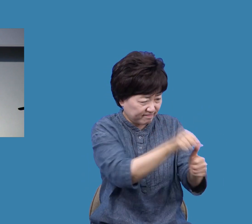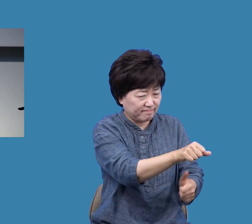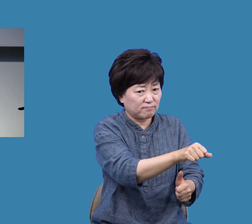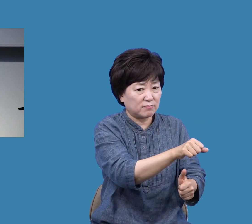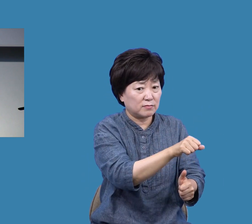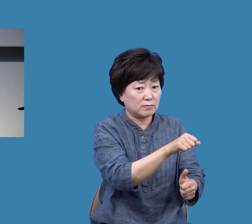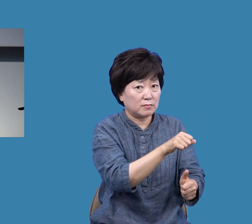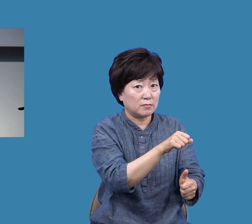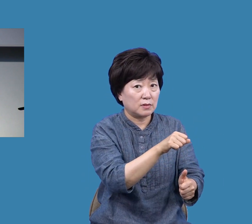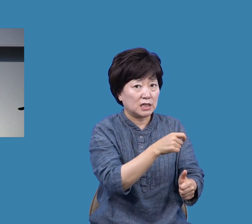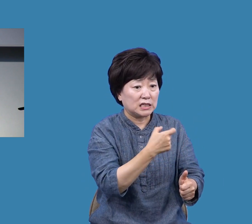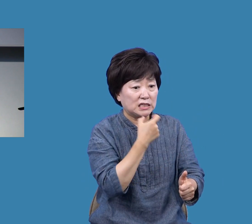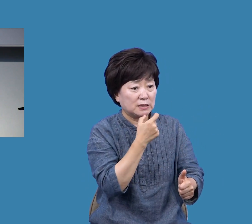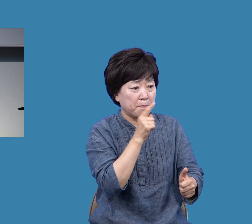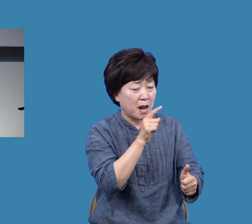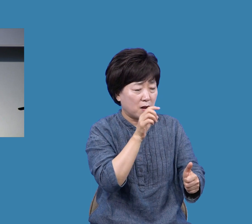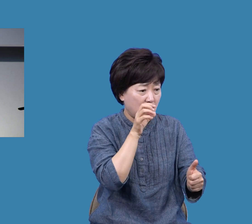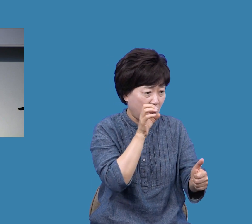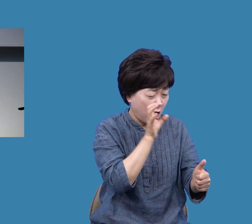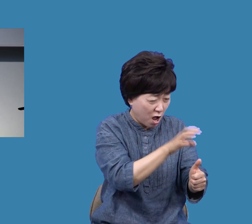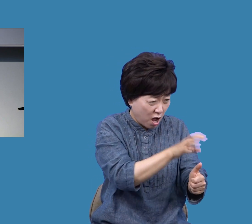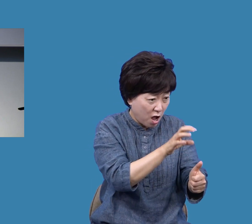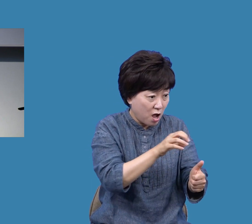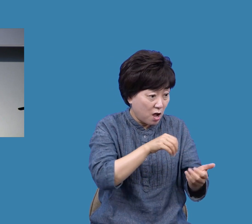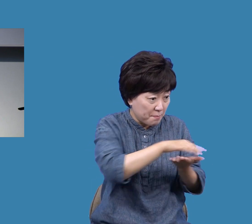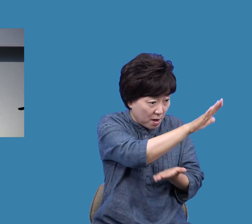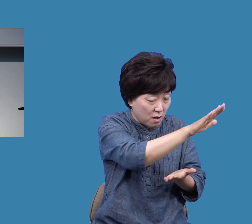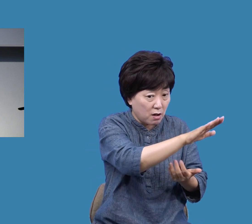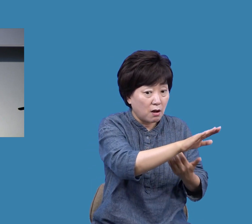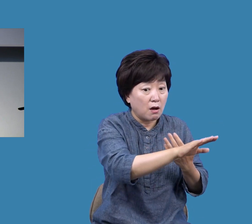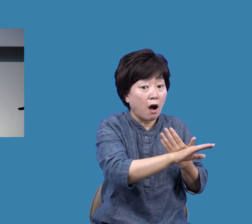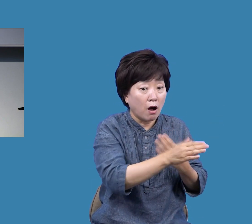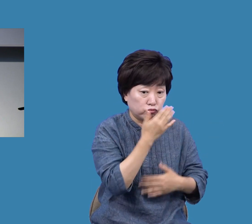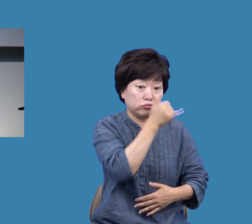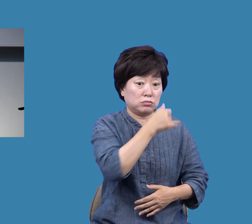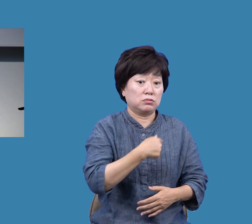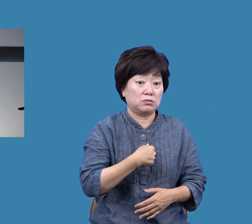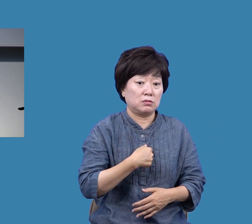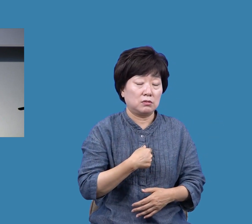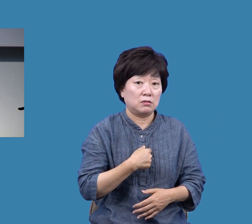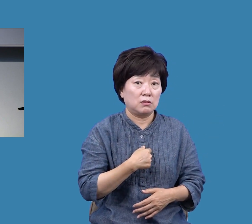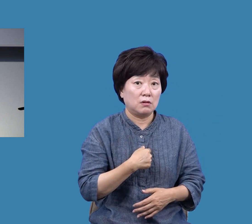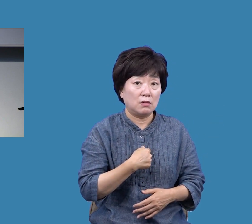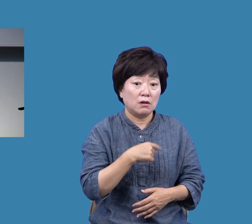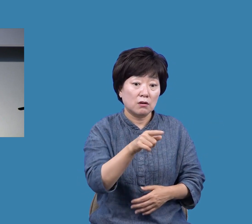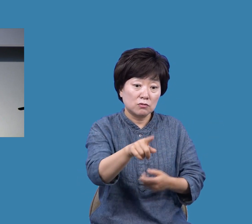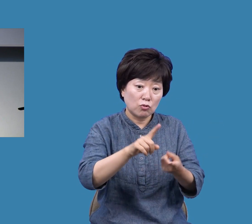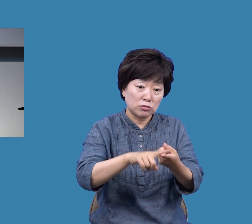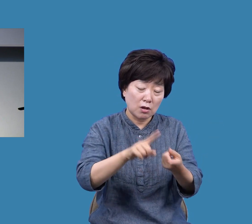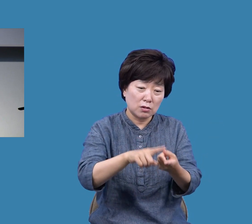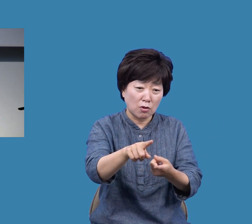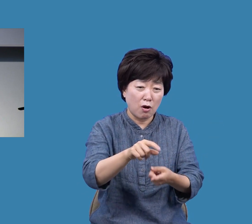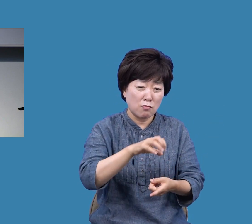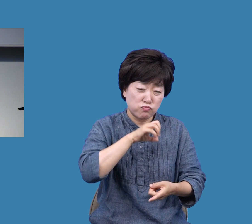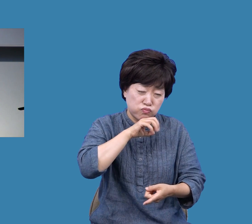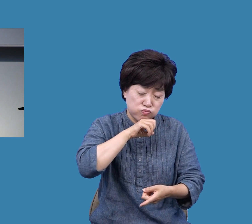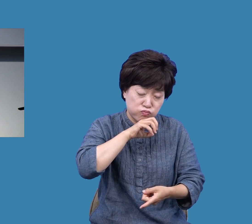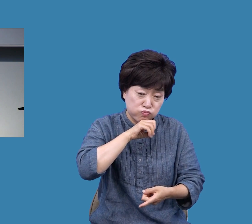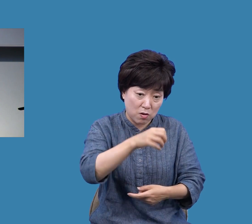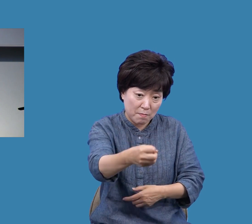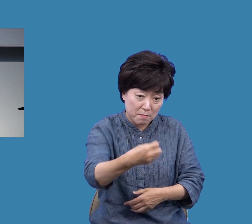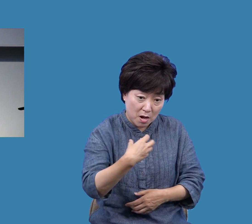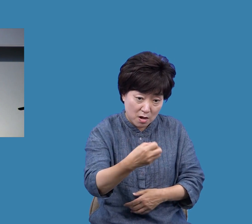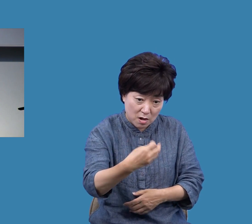못해? 이게 다 인본주의적인 생각을 가지고 교회를 다 썩게 만드는,